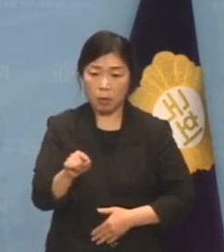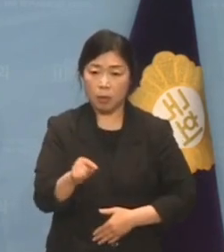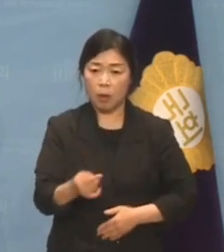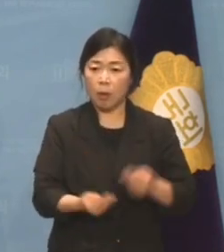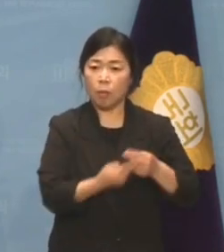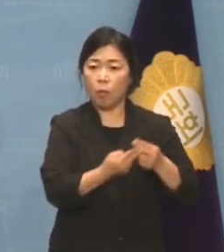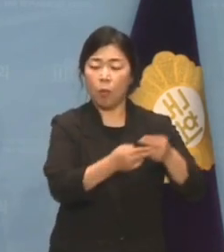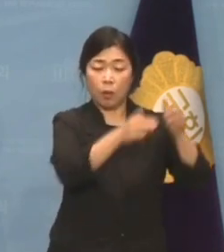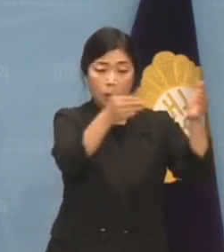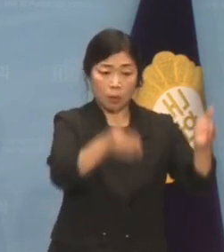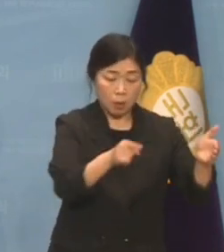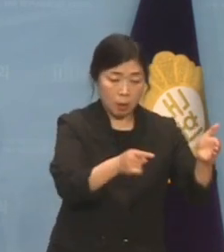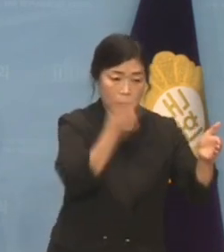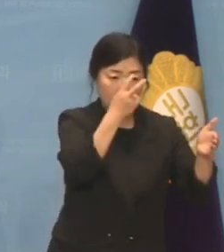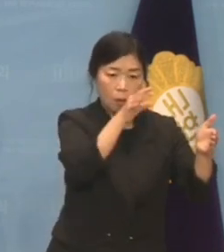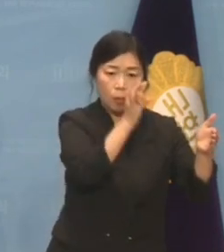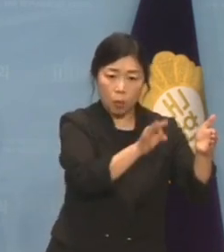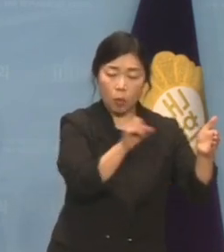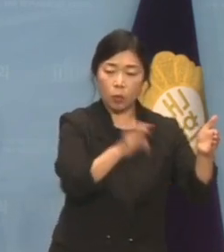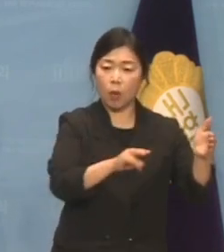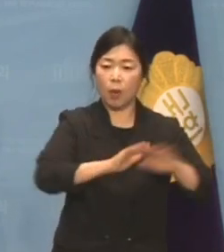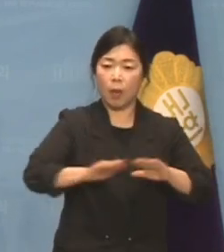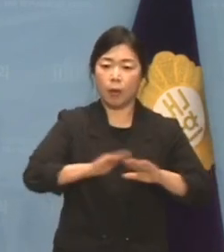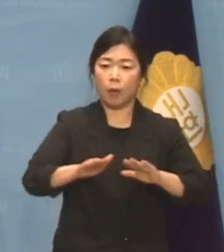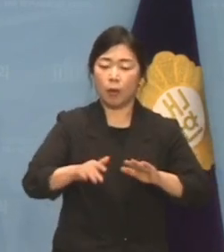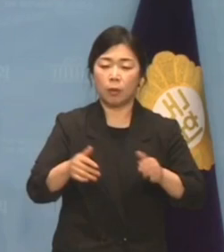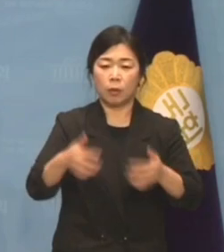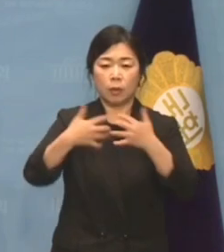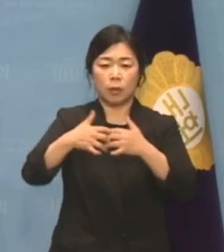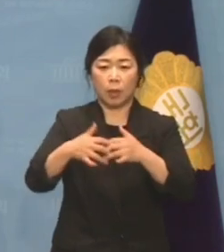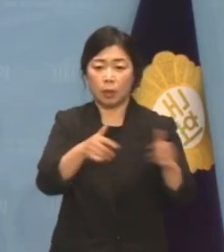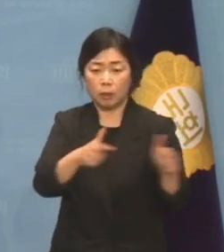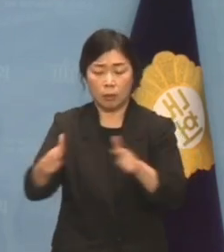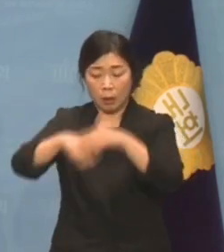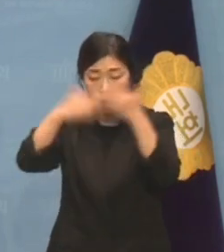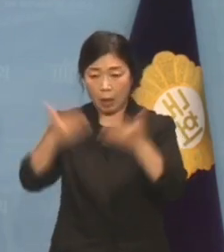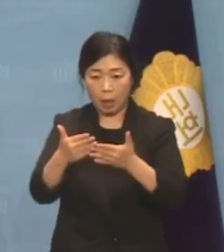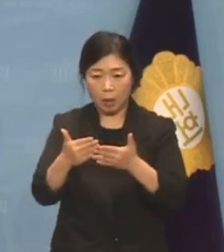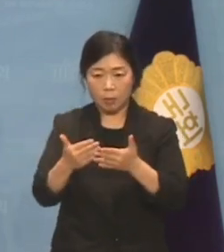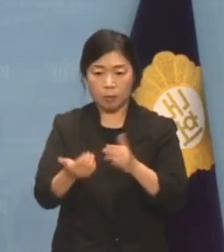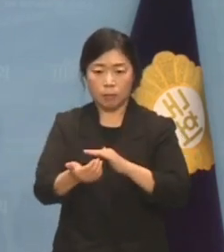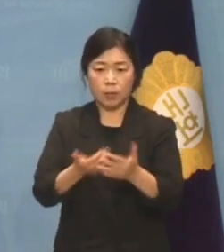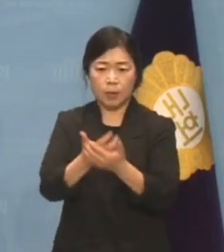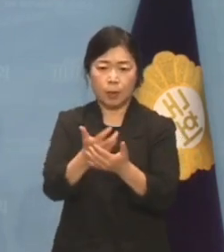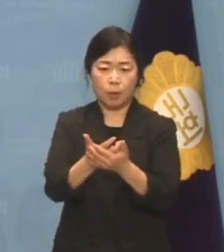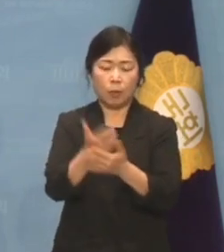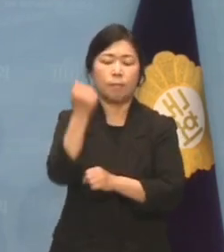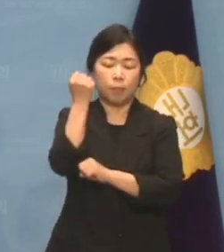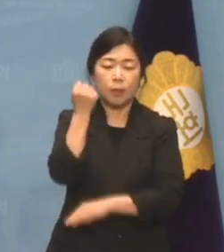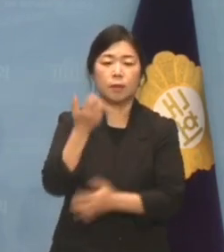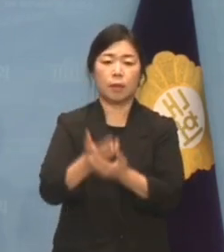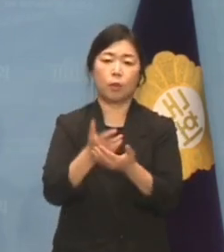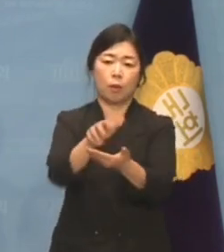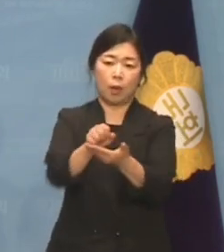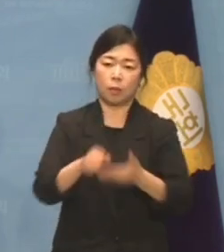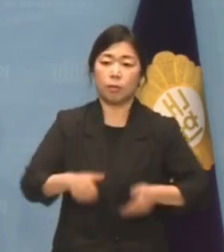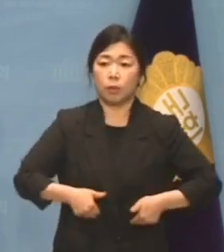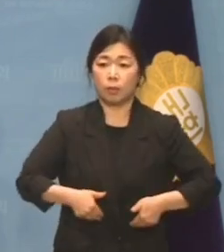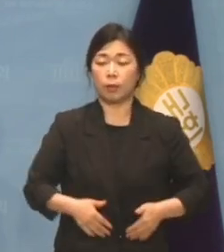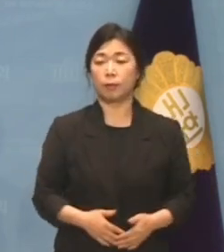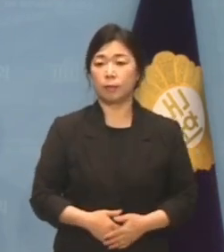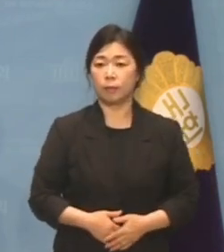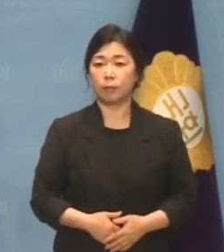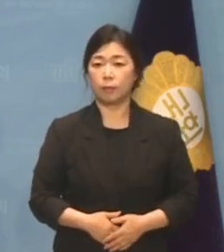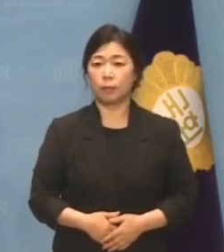보관 실태 및 다핵종 처리 설비에 대한 원자료를 확보해야 한다. 이미